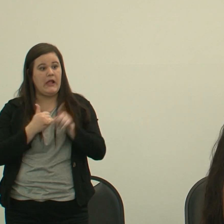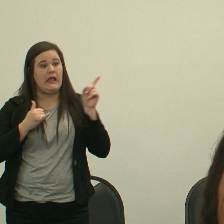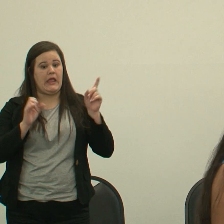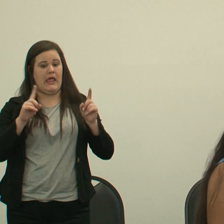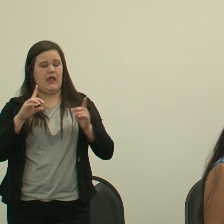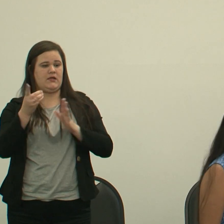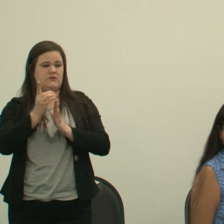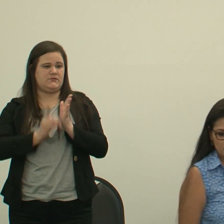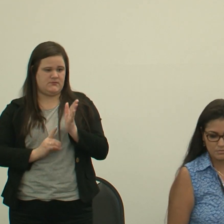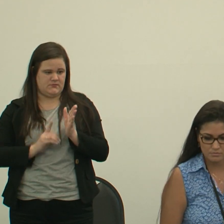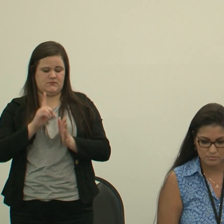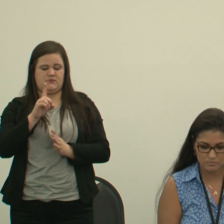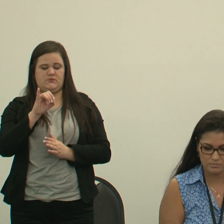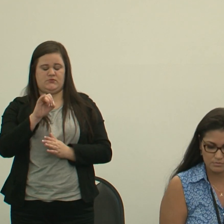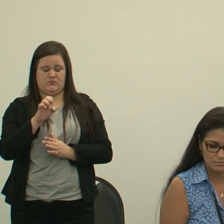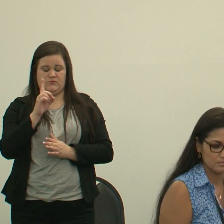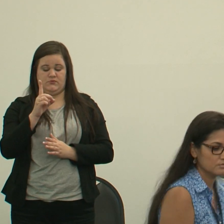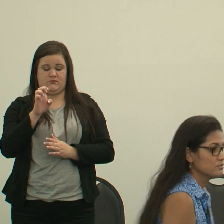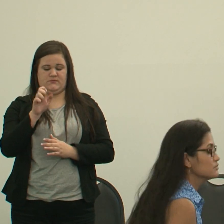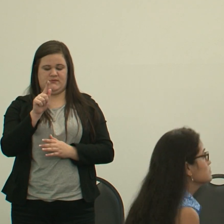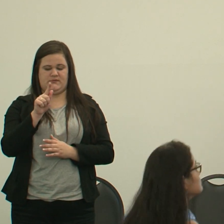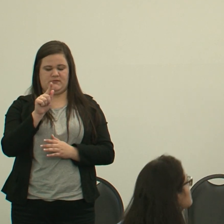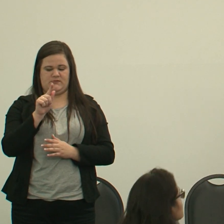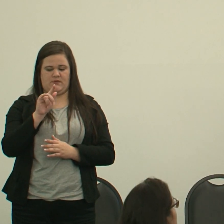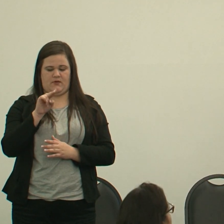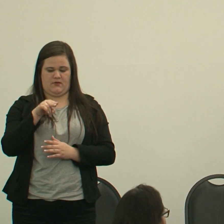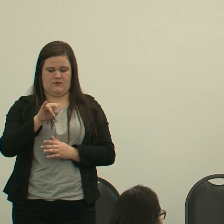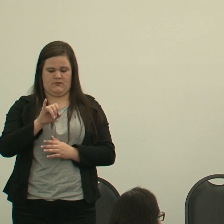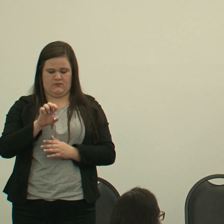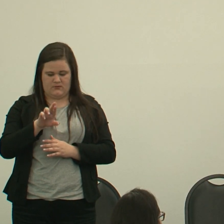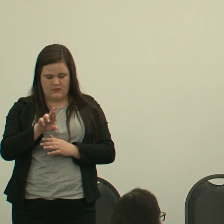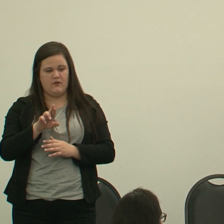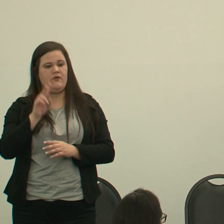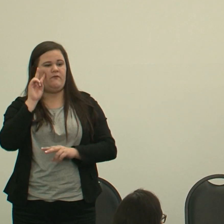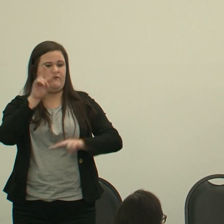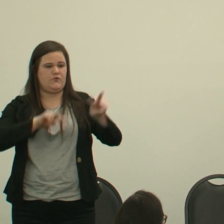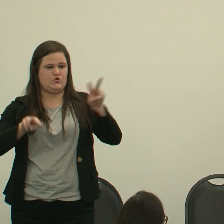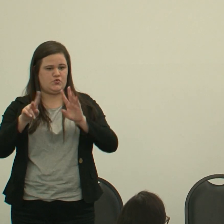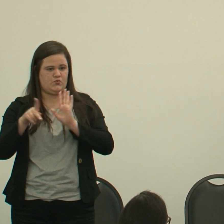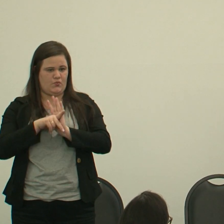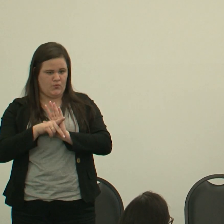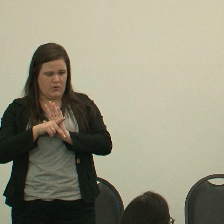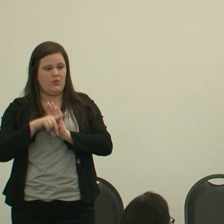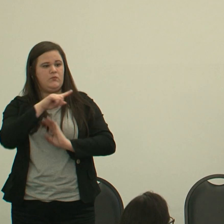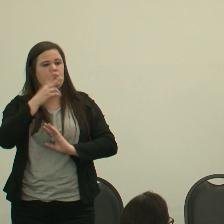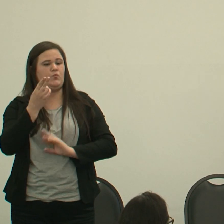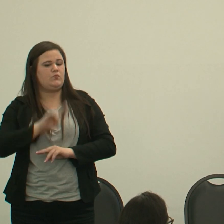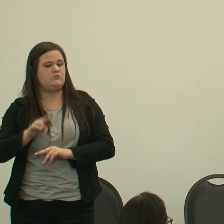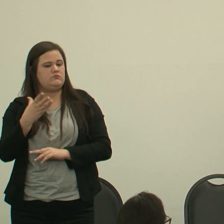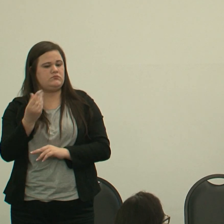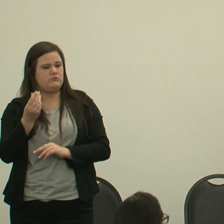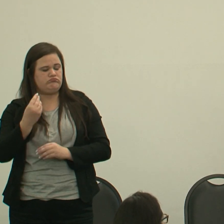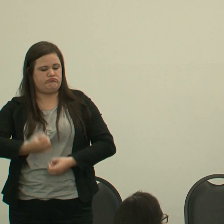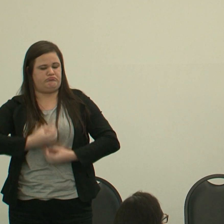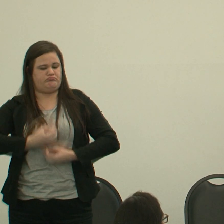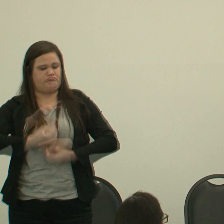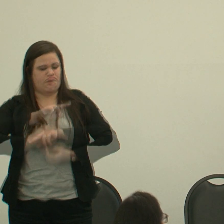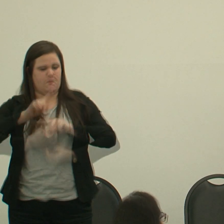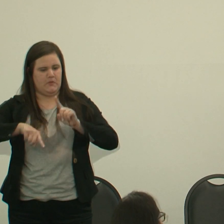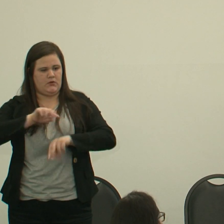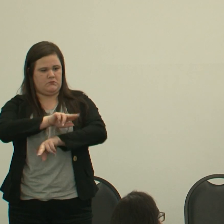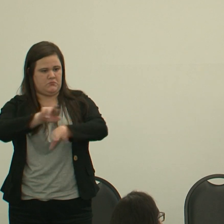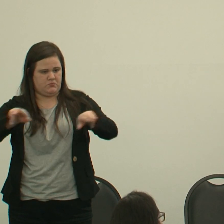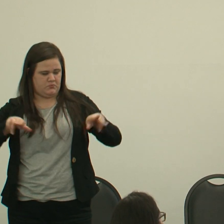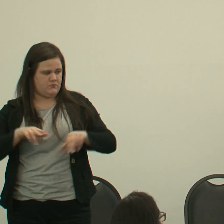gráfico, então ele é designer visual. Então, ele trabalha com esses recursos visuais, principalmente do desenho, para a produção de vários